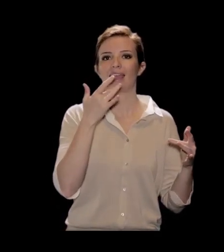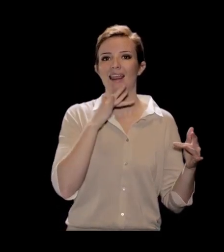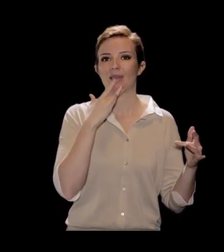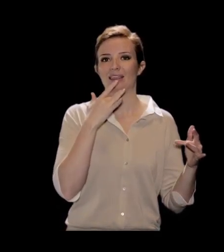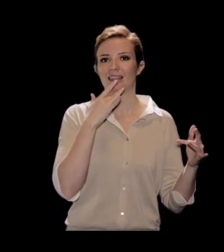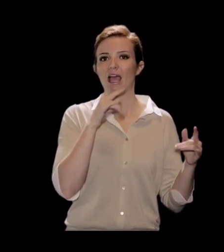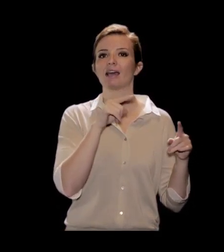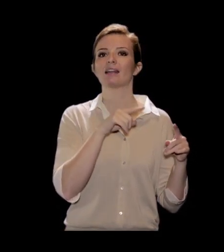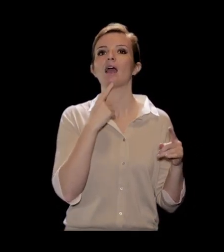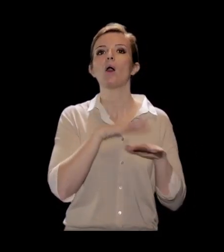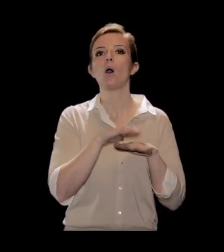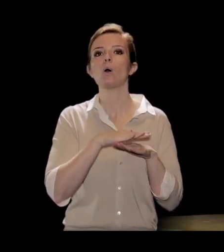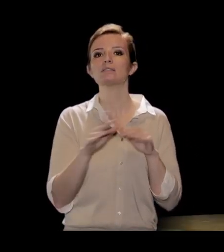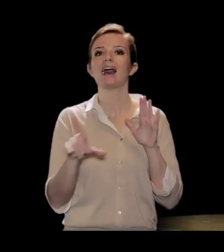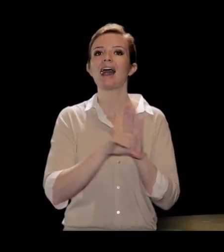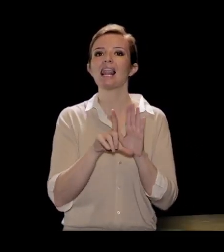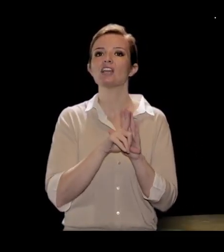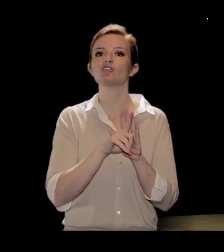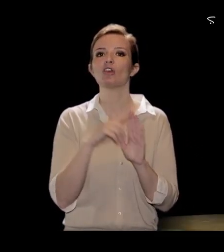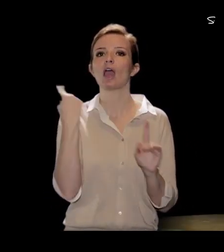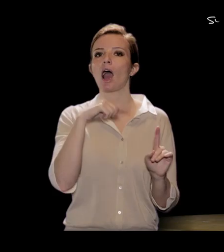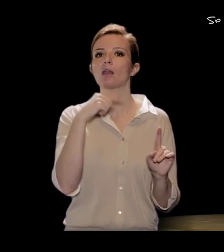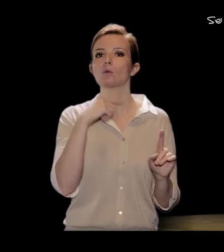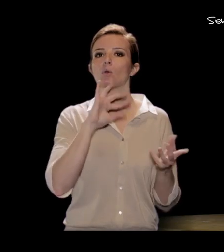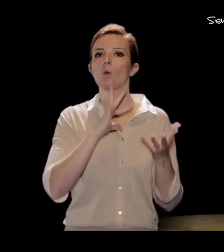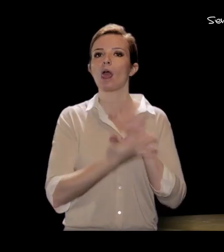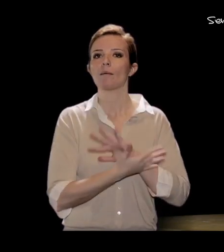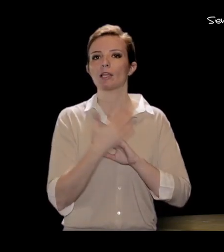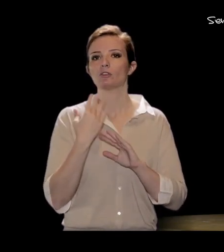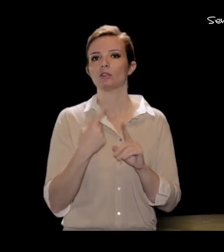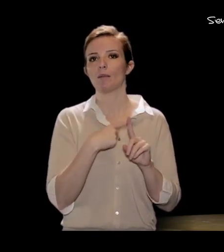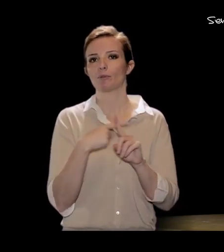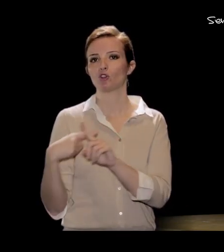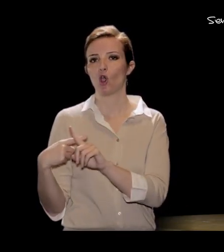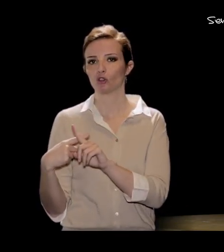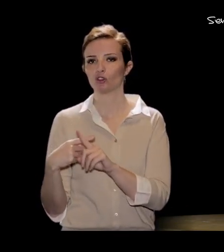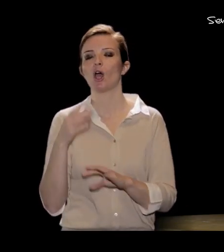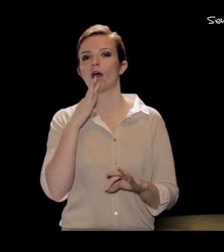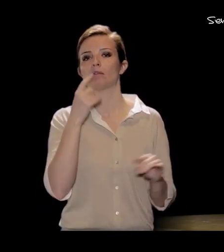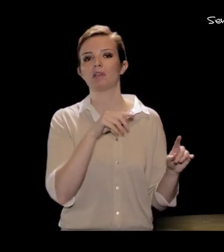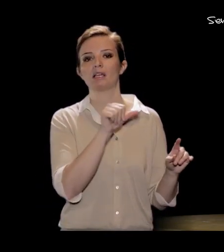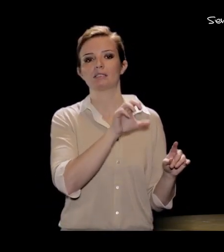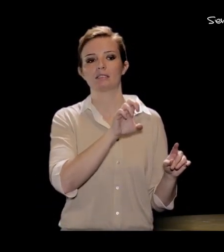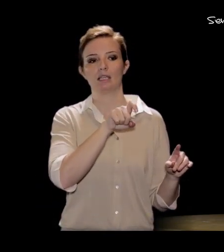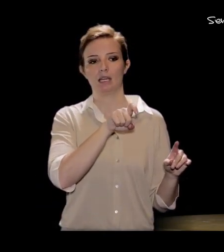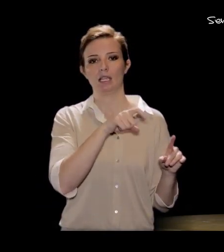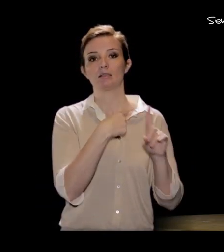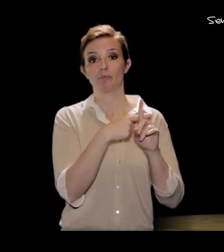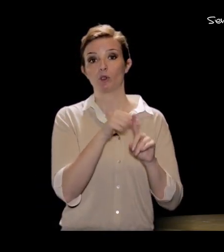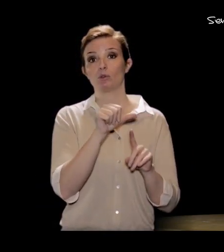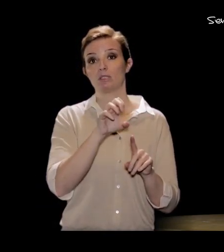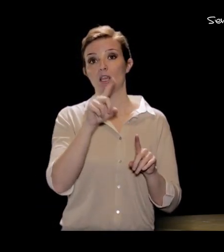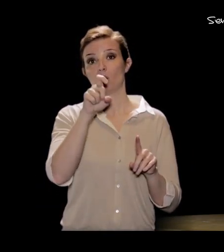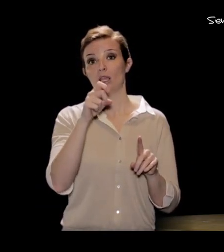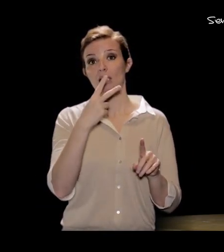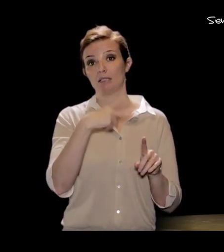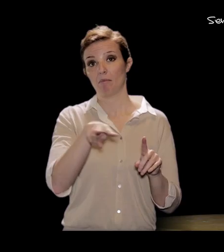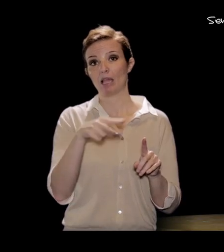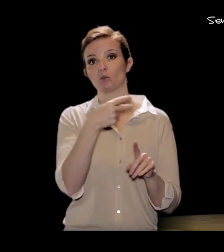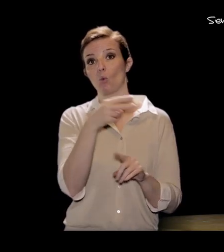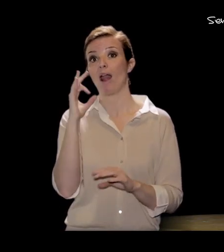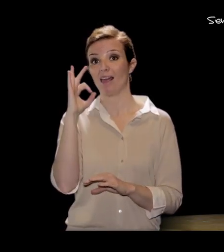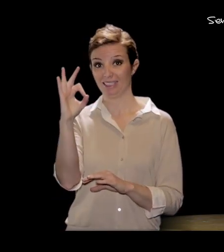quella della legge dell'annullamento del prodotto. Anche qua vediamo subito un esempio, sen x più seno di x mezzi uguale